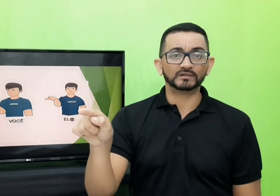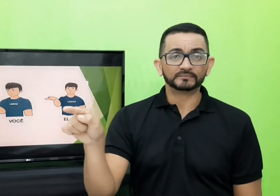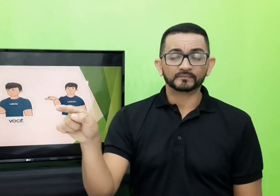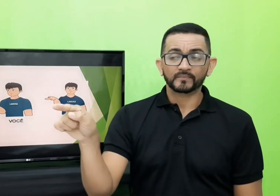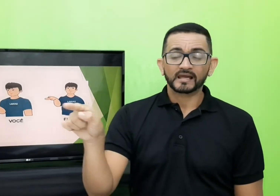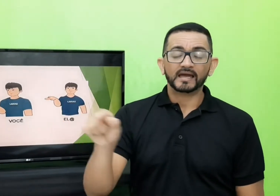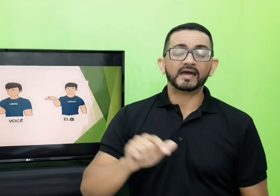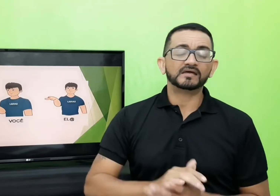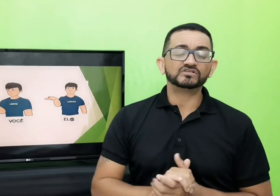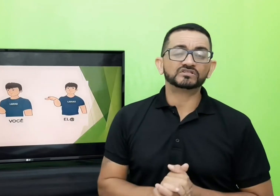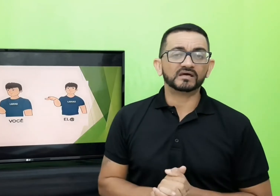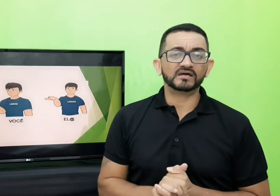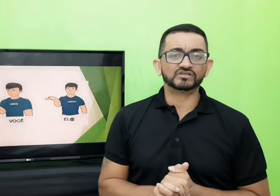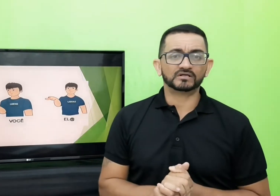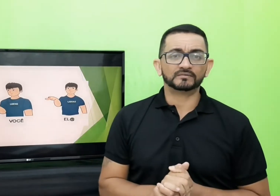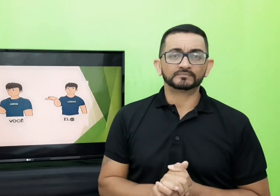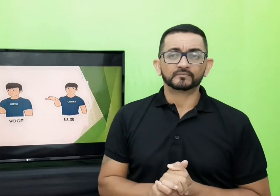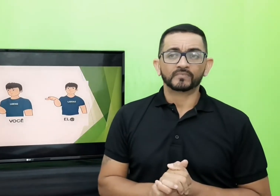pessoa esteja